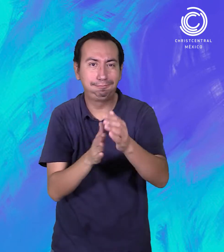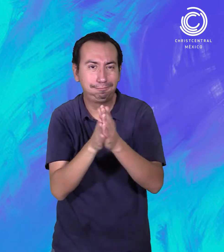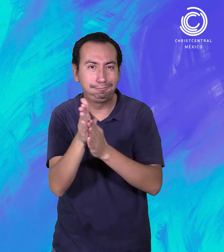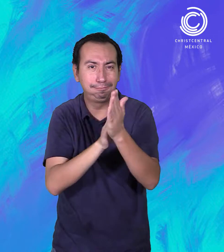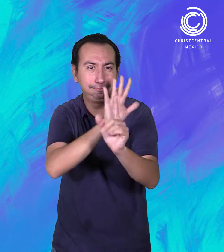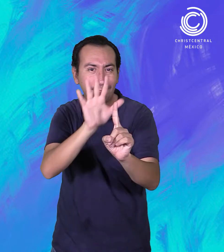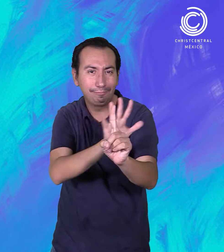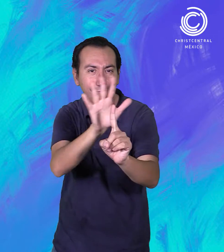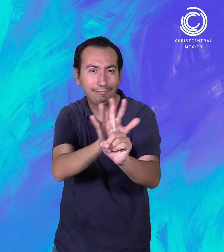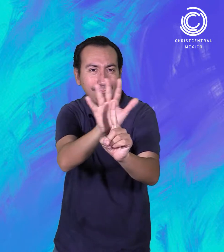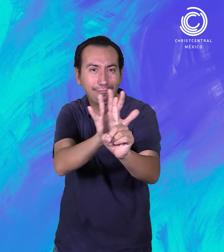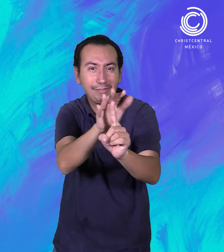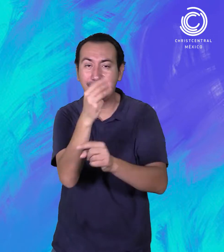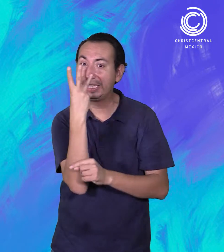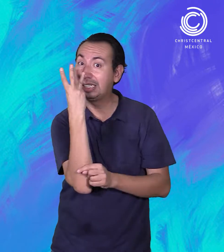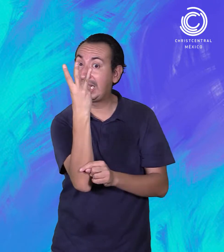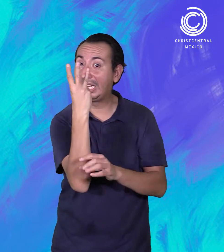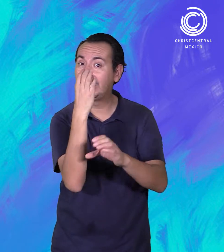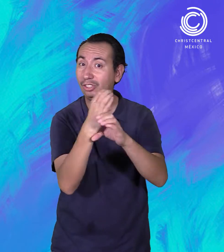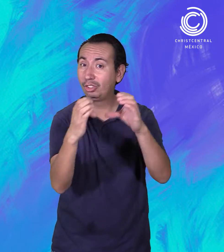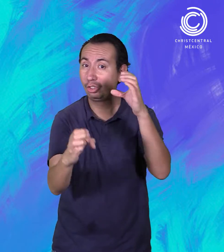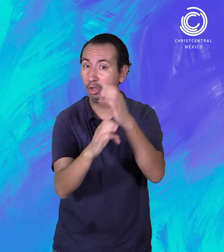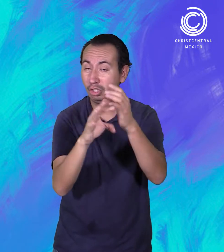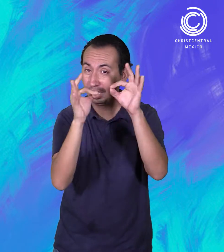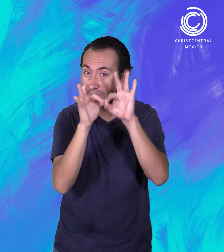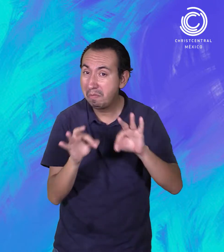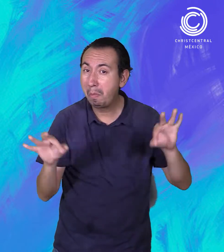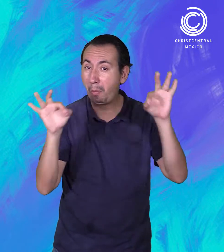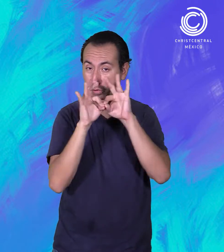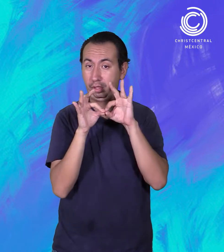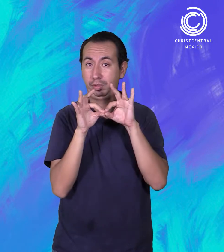regresamos otra vez a Juan capítulo 16.